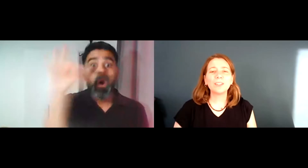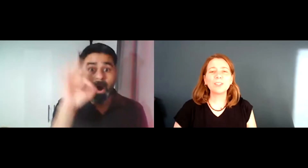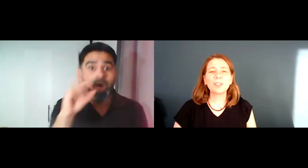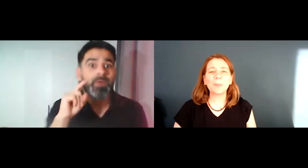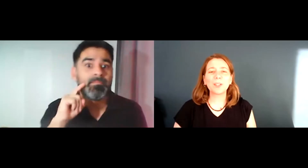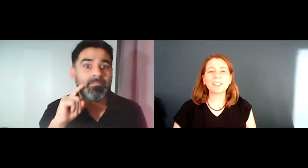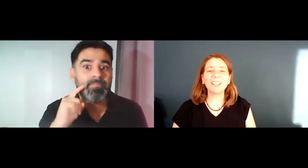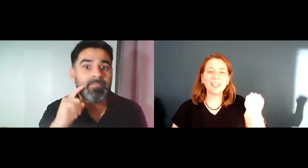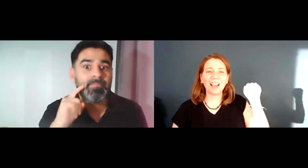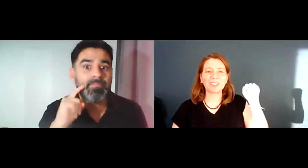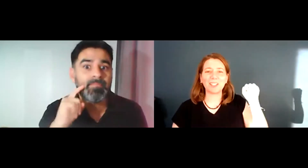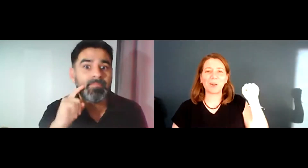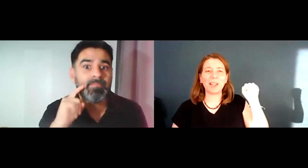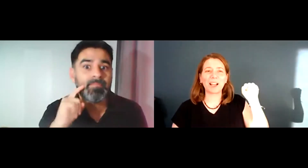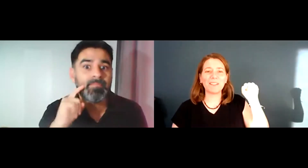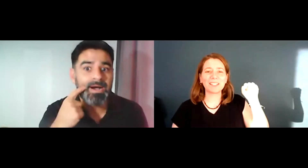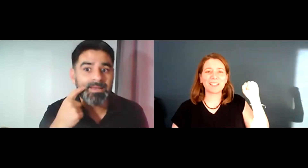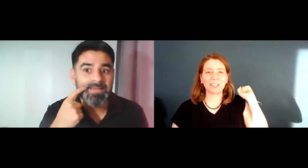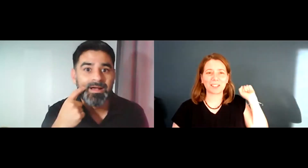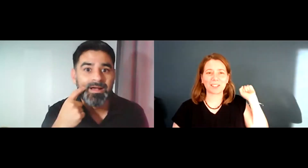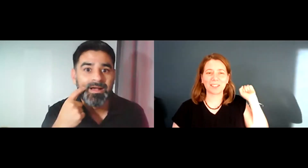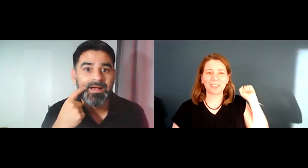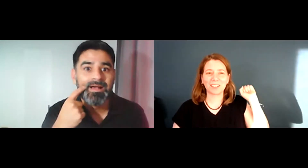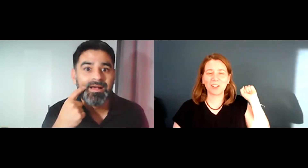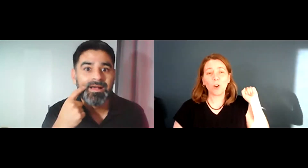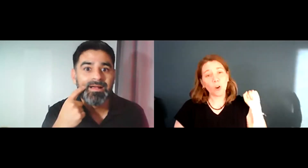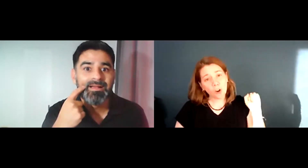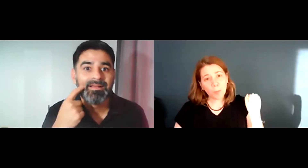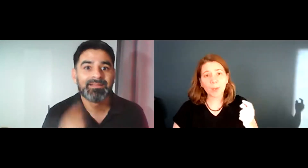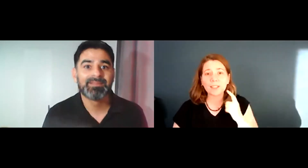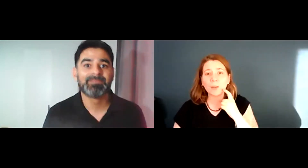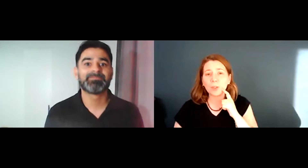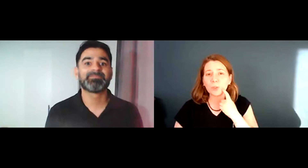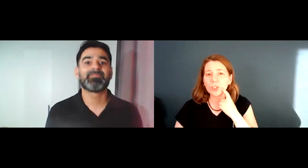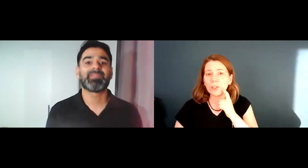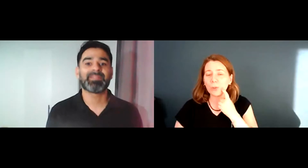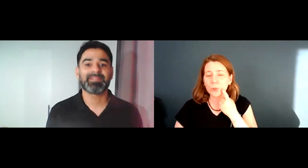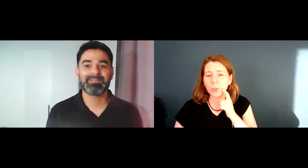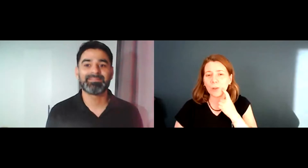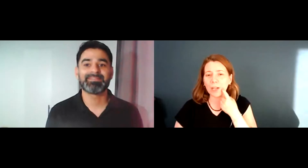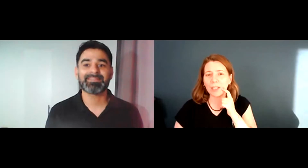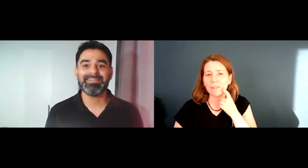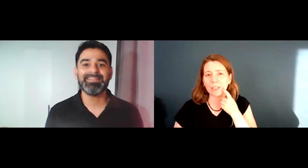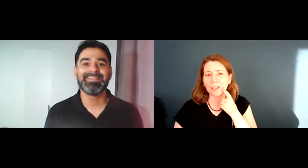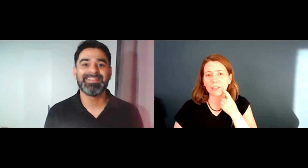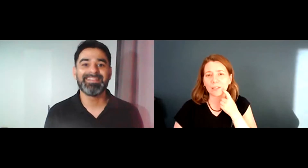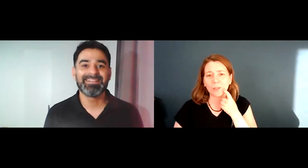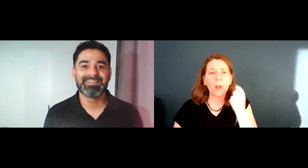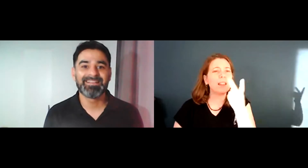Entonces pensé así, como la cabeza hacia atrás. O puede ser por tu hoyuelo, María Elvira. ¿Cuál de las